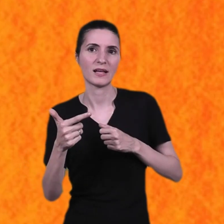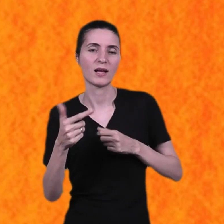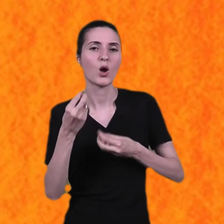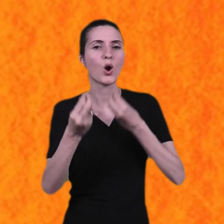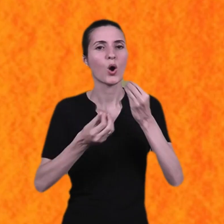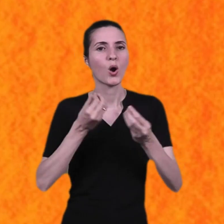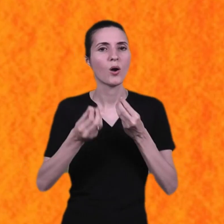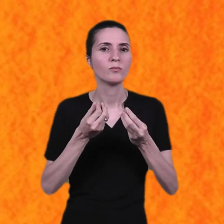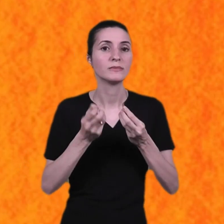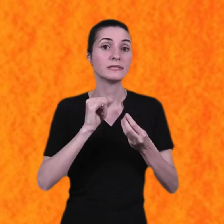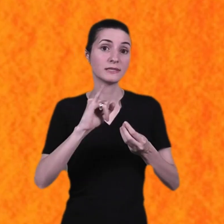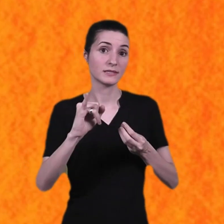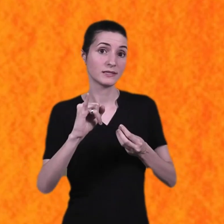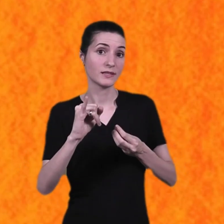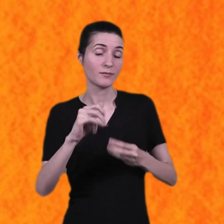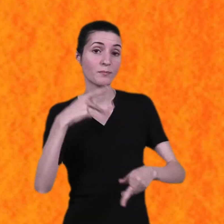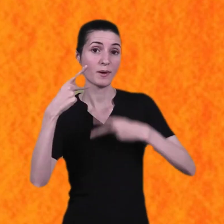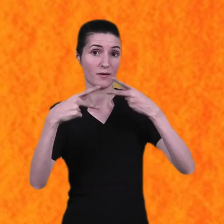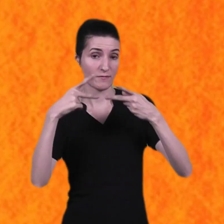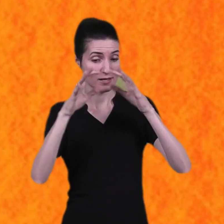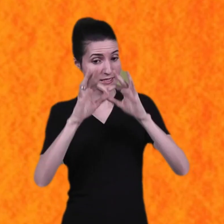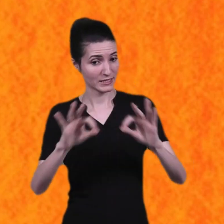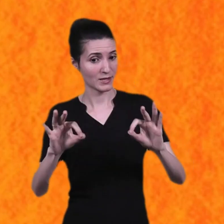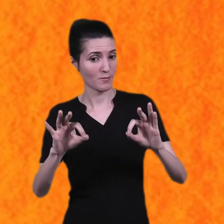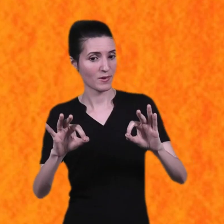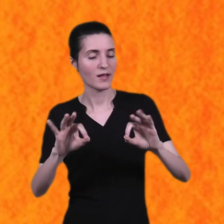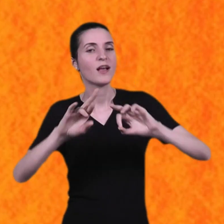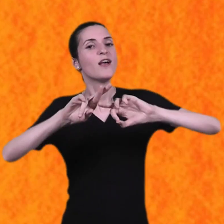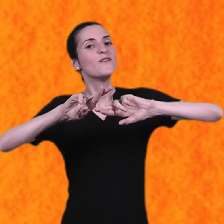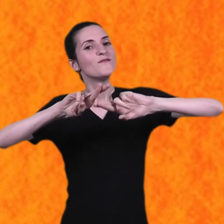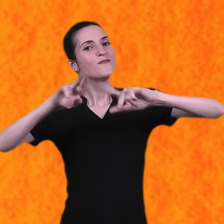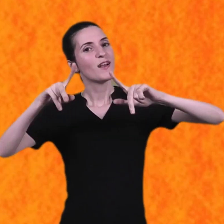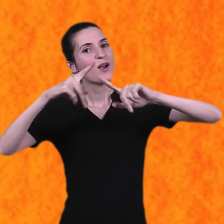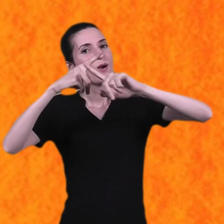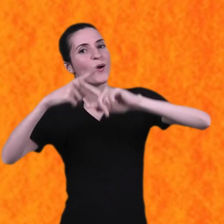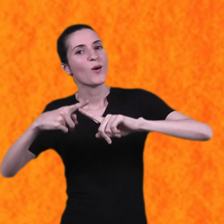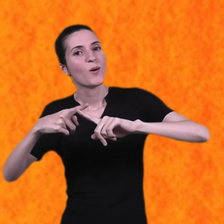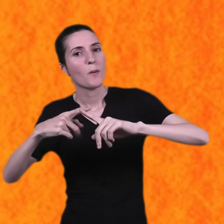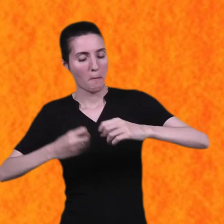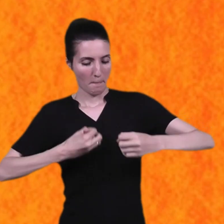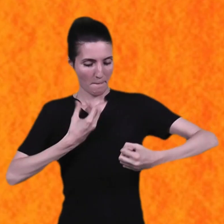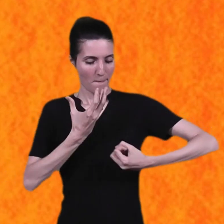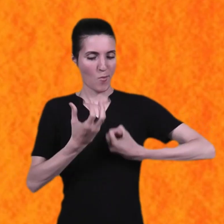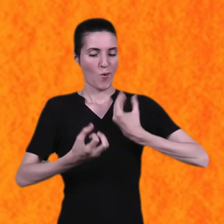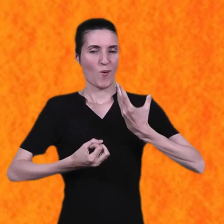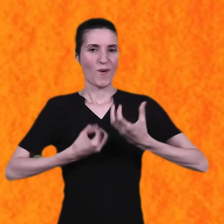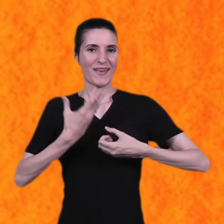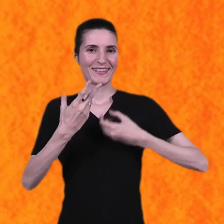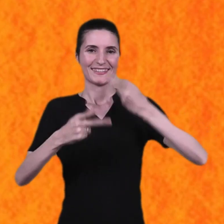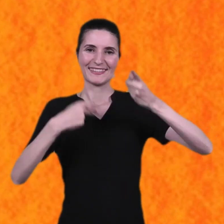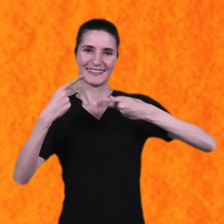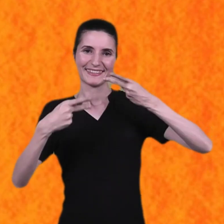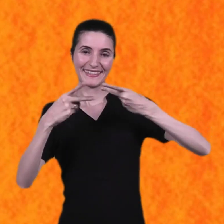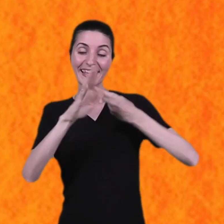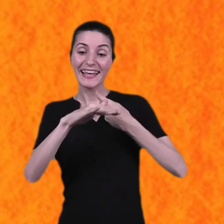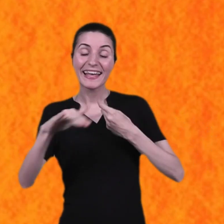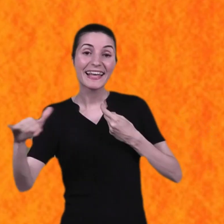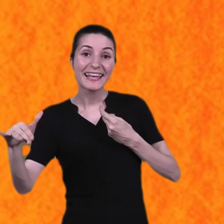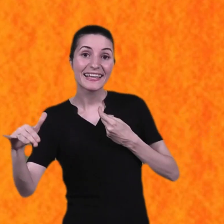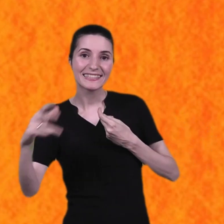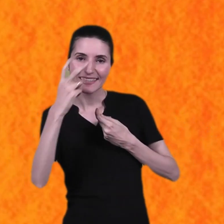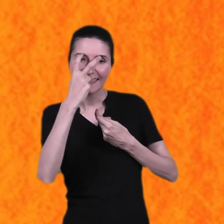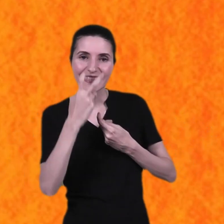também a audiodescrição poética, que daí a gente usa mais para as crianças. Fala um pouquinho para nós